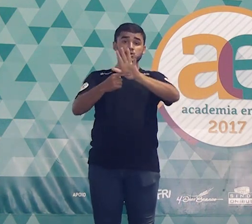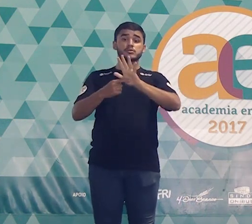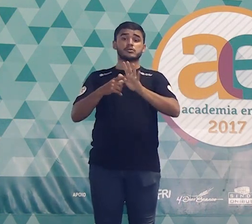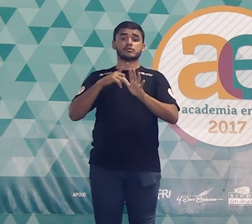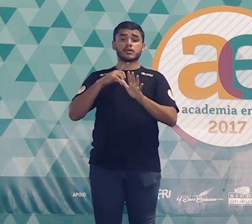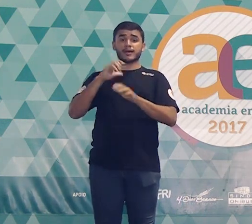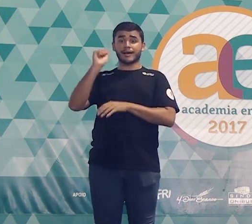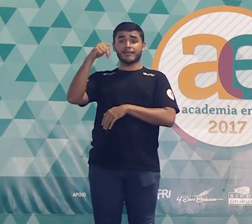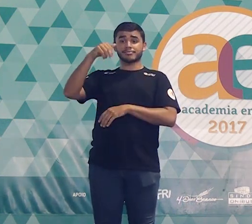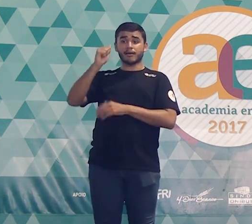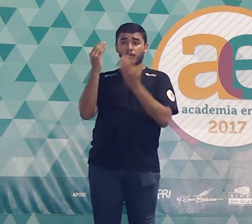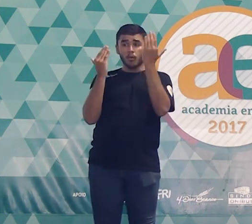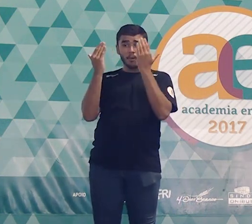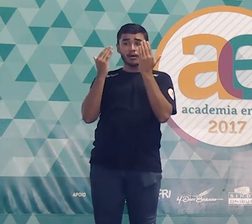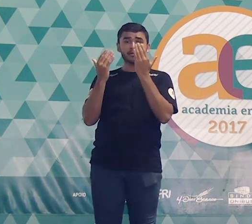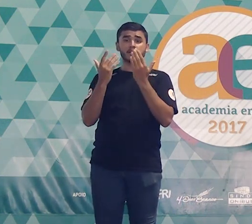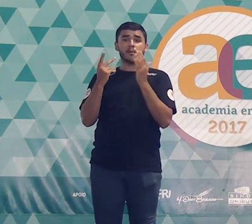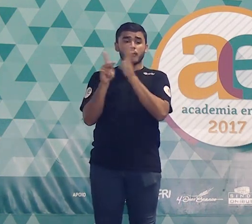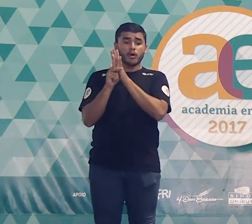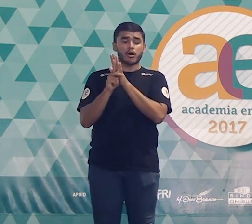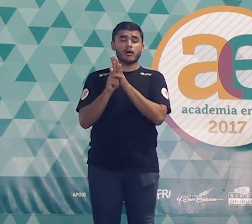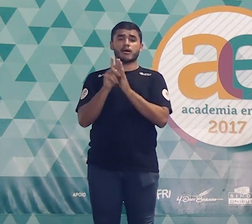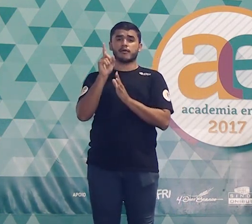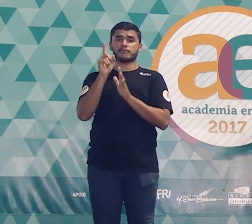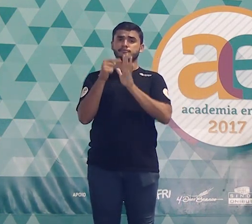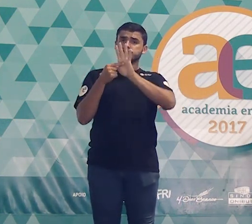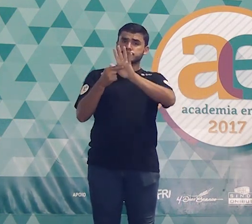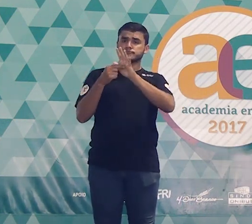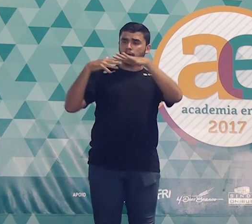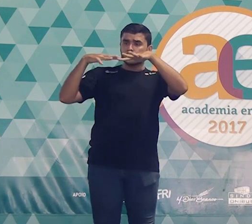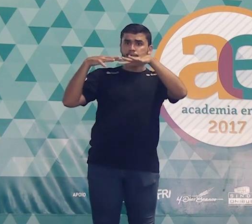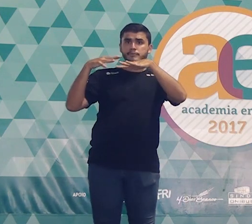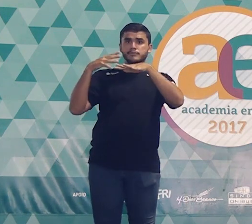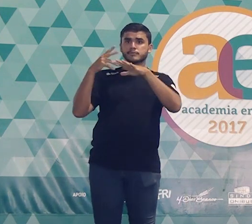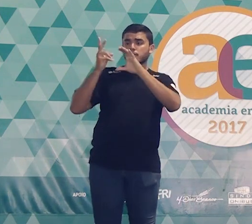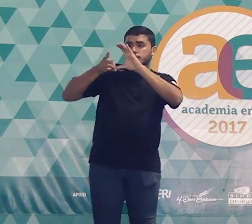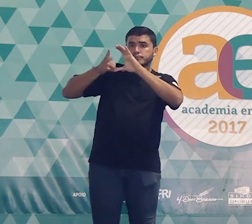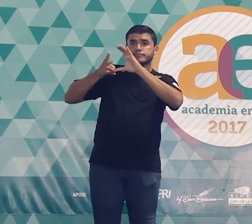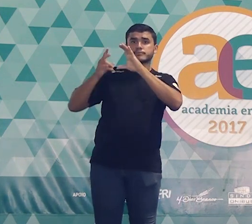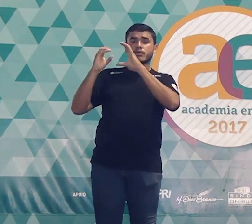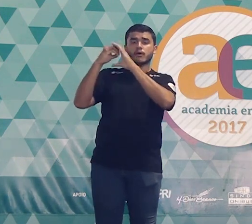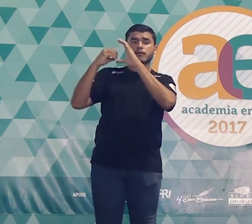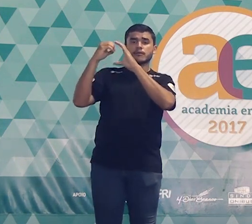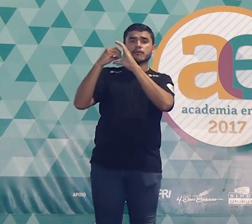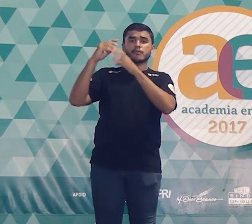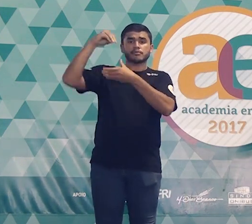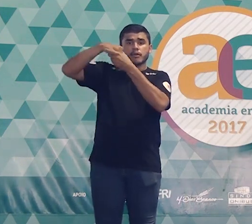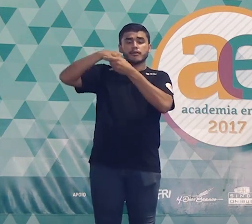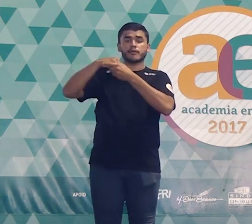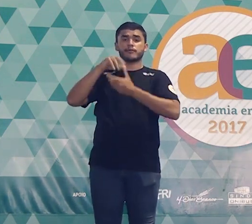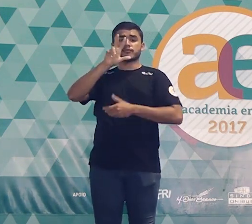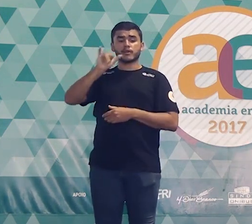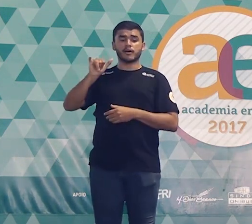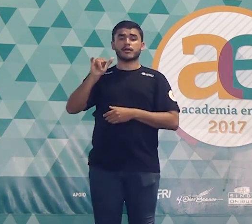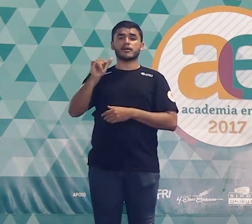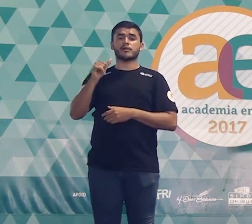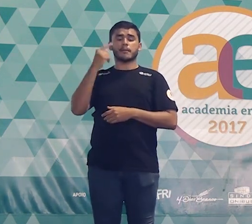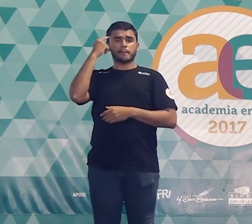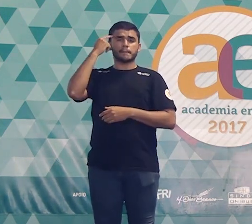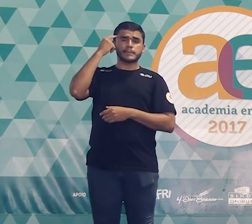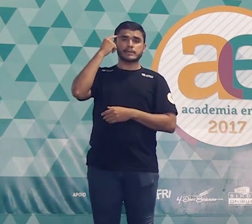qual estrutura celular funciona como uma fonte de energia, uma pilha, uma bateria, uma fornalha, tá certo? Uma